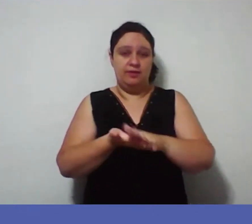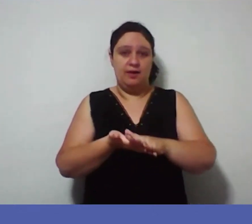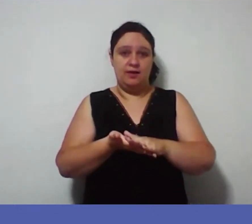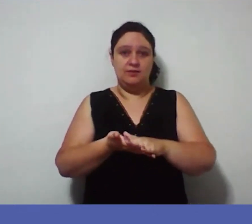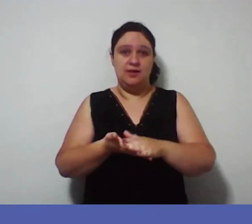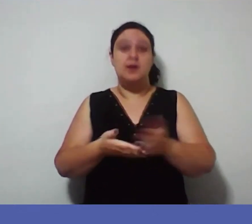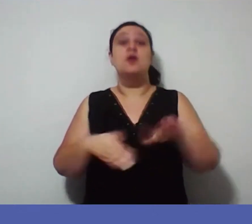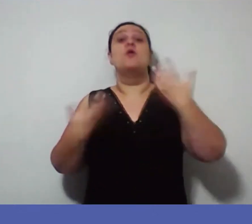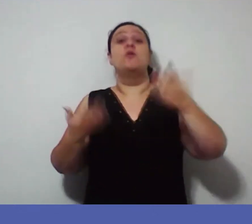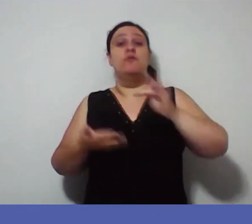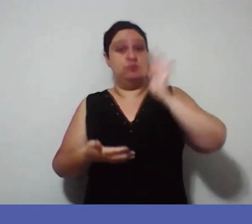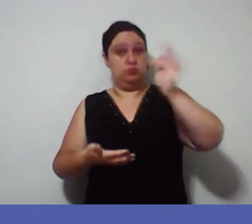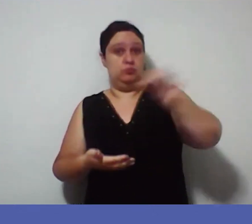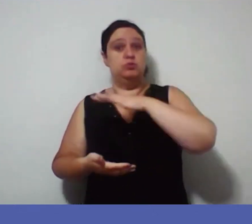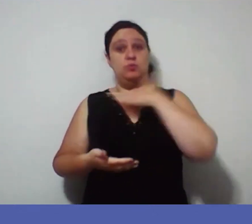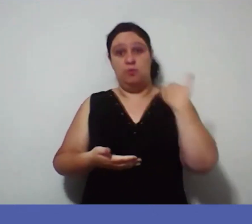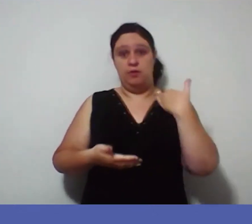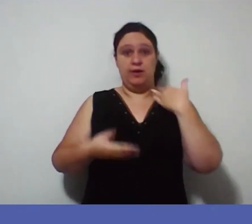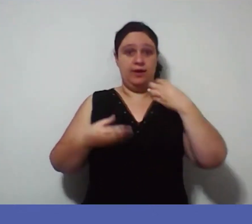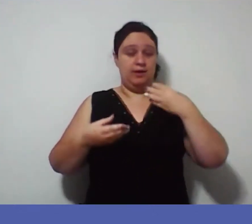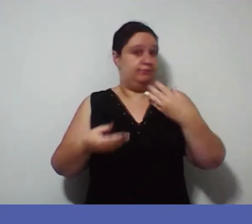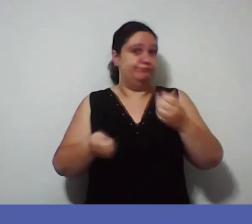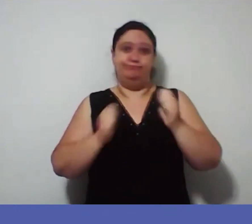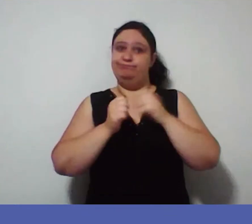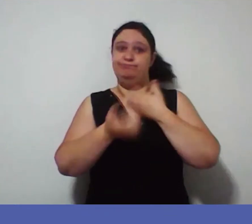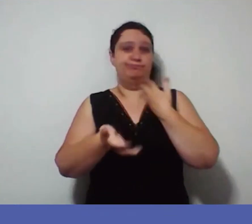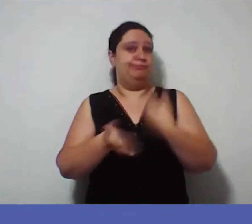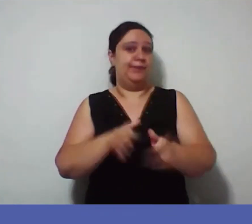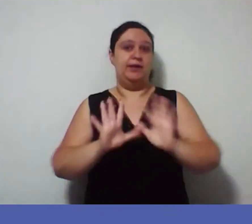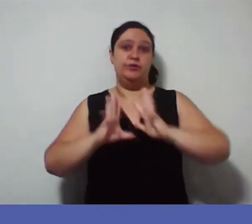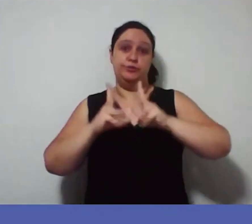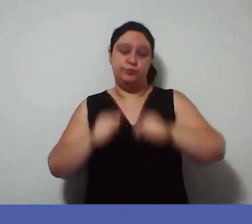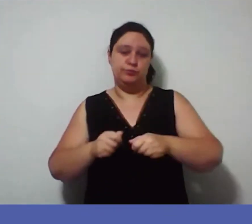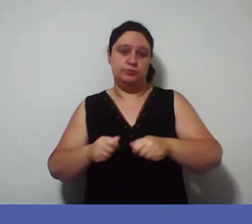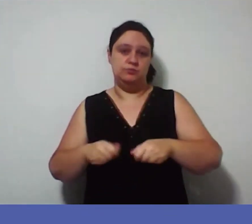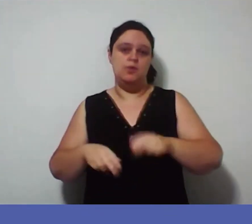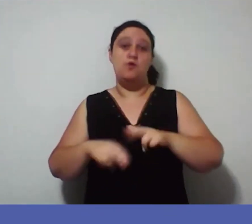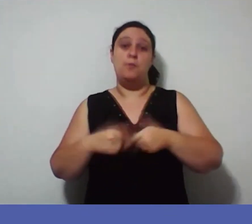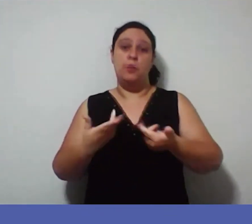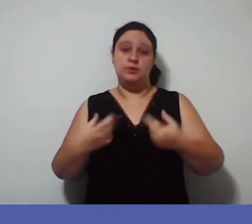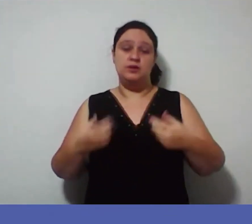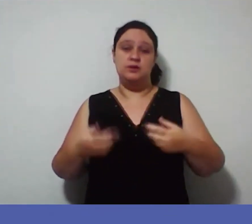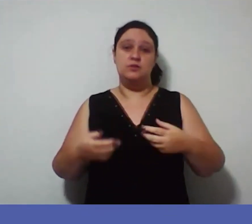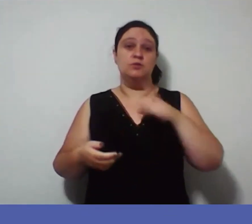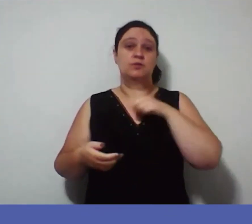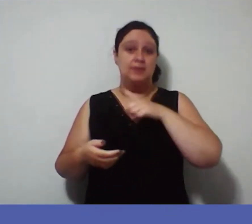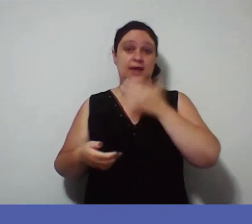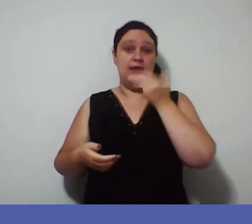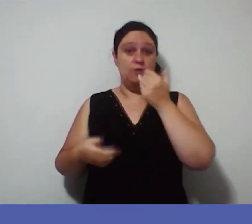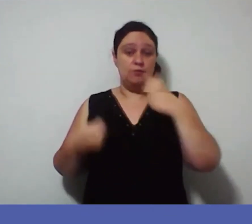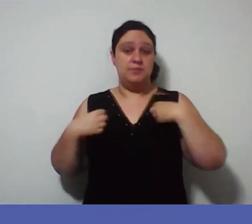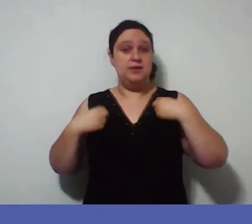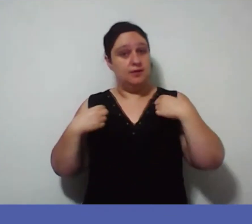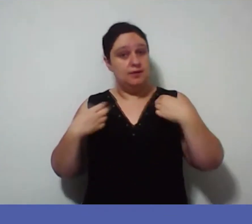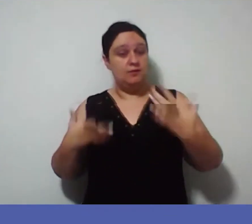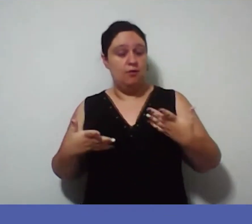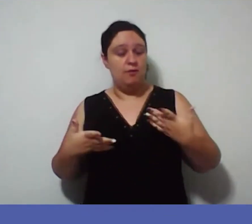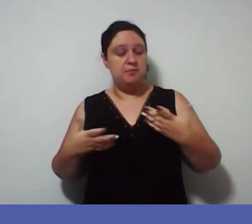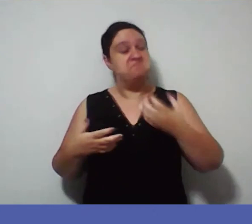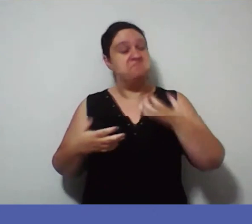Por isso, tendo sustento e com que nos vestir, estejamos contentes.